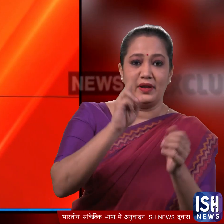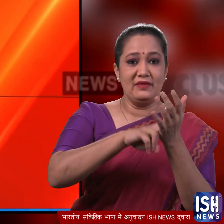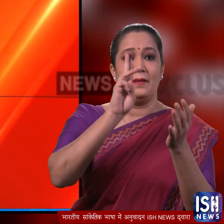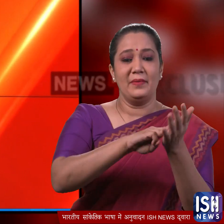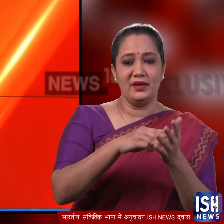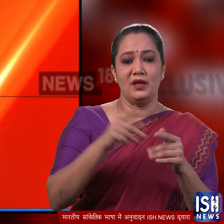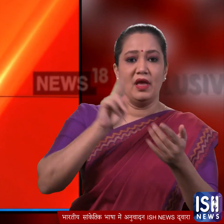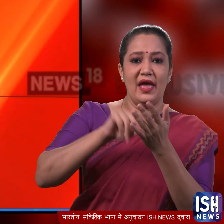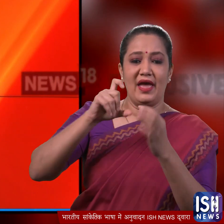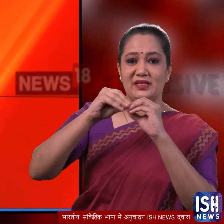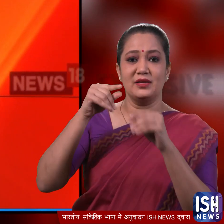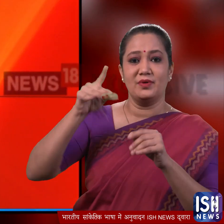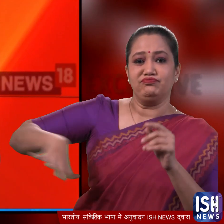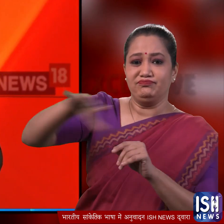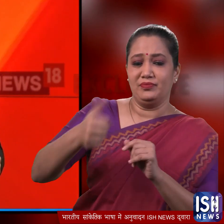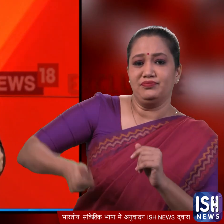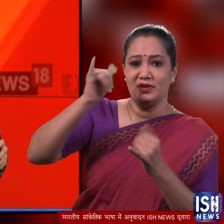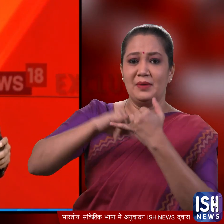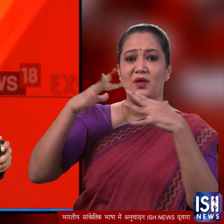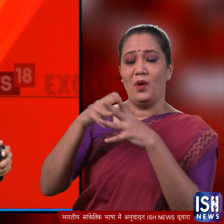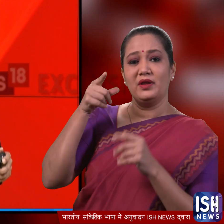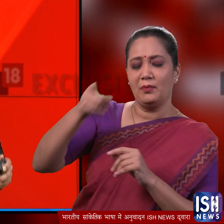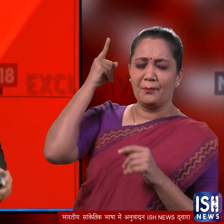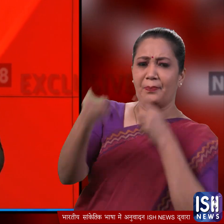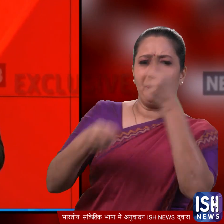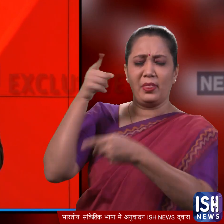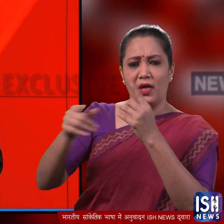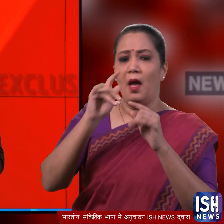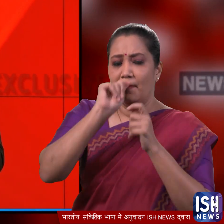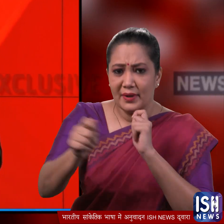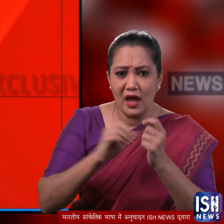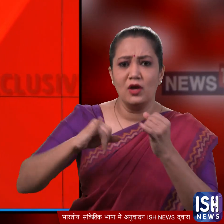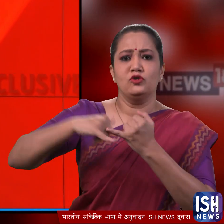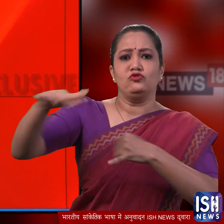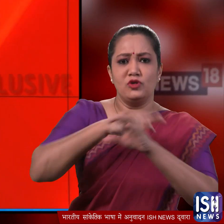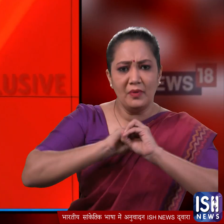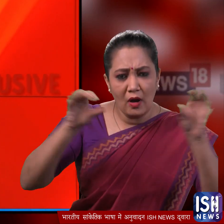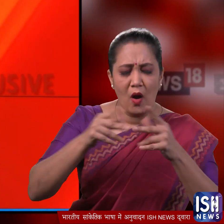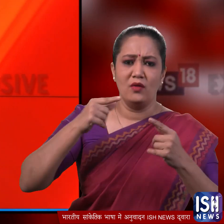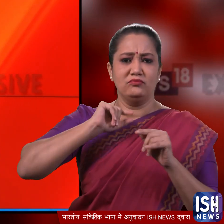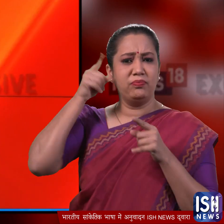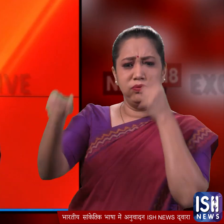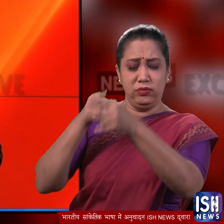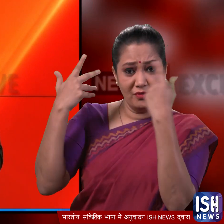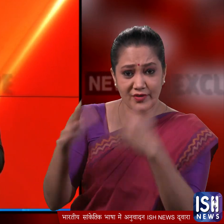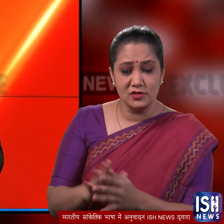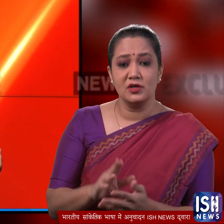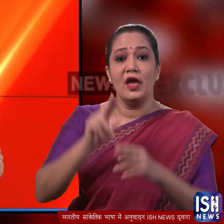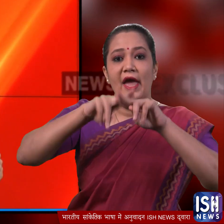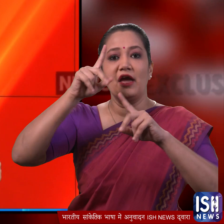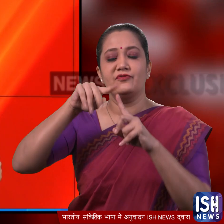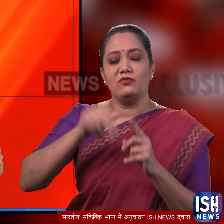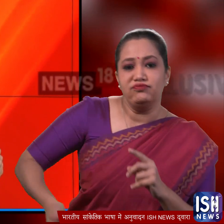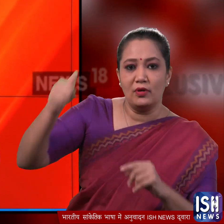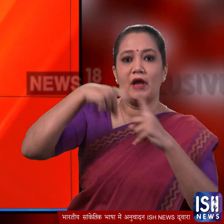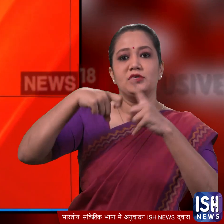के मंत्री नवाब मलिक ने एनसीबी के जोनल डायरेक्टर समीर वानखेड़े के खिलाफ मीडिया और सोशल मीडिया के जरिए मोर्चा खोल रखा है, जिसमें फैशन